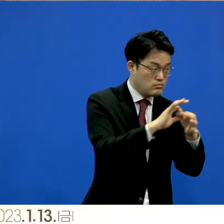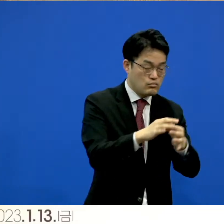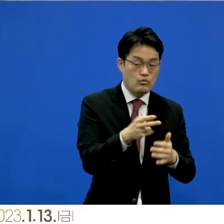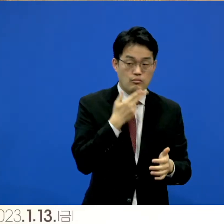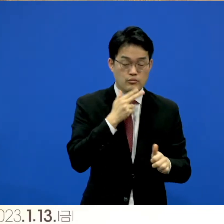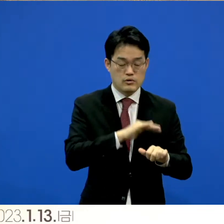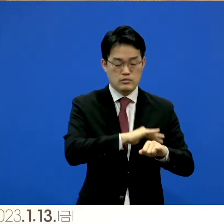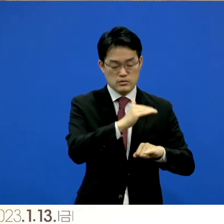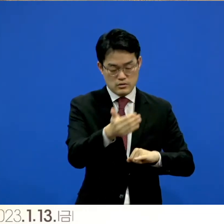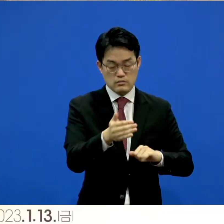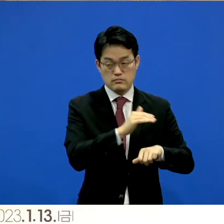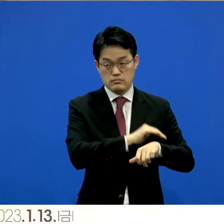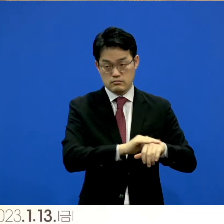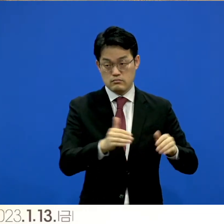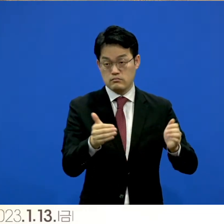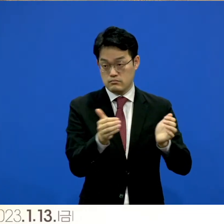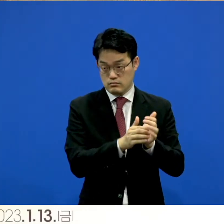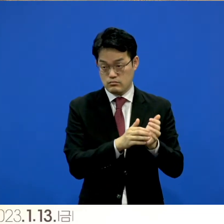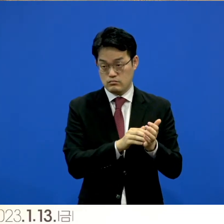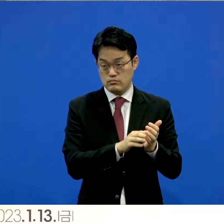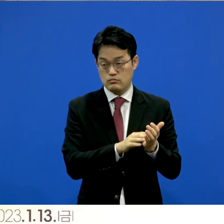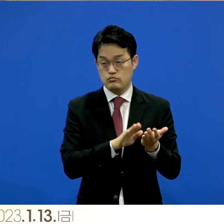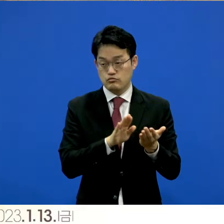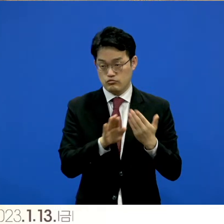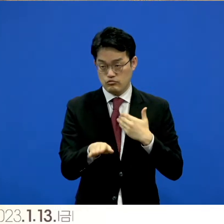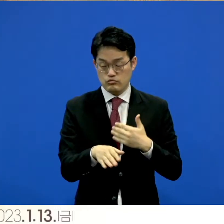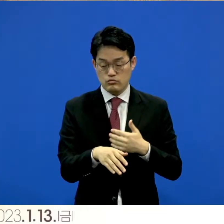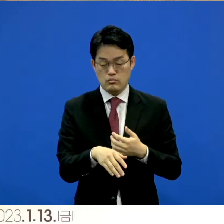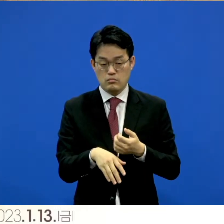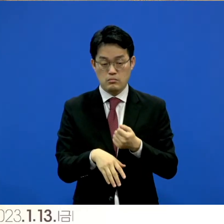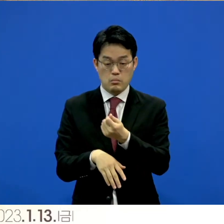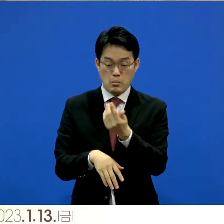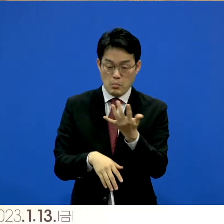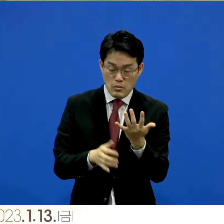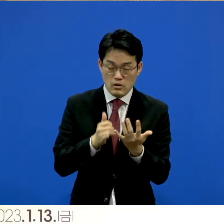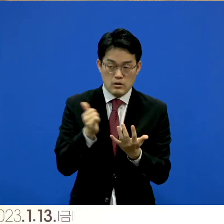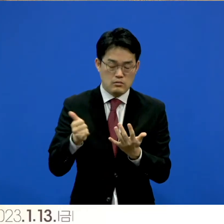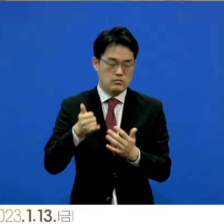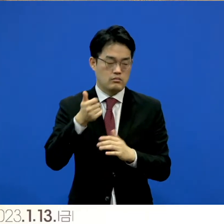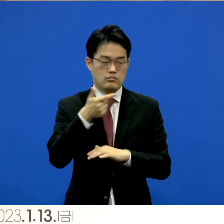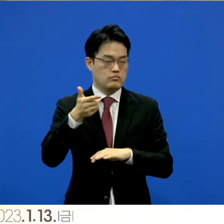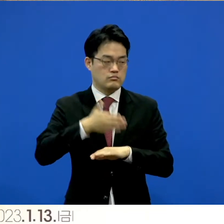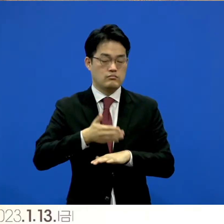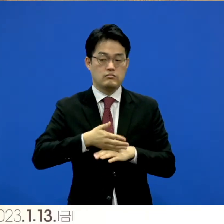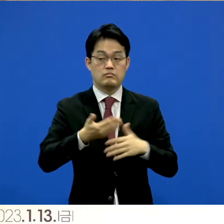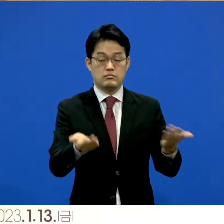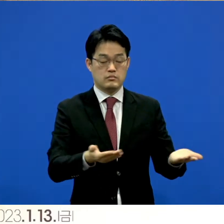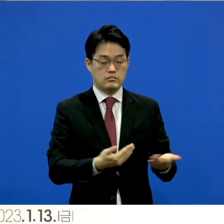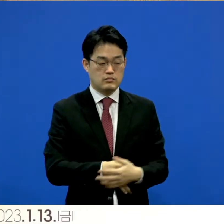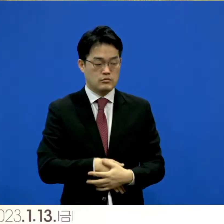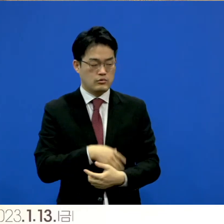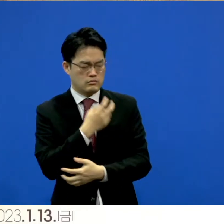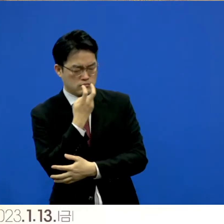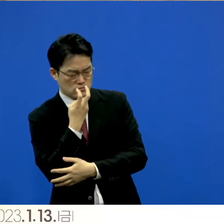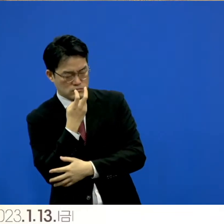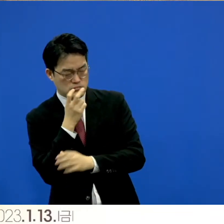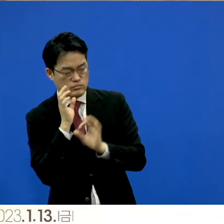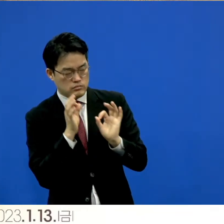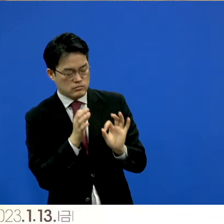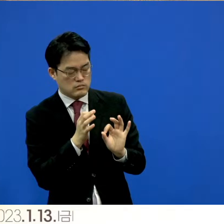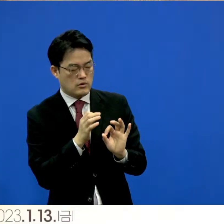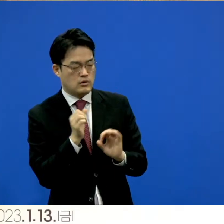치러드리고 참 그 몇 분들에게 너무너무 감사를 드립니다. 저는 그걸 지켜보면서 그래